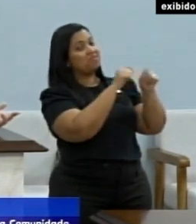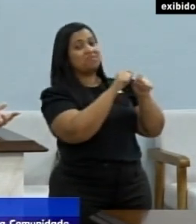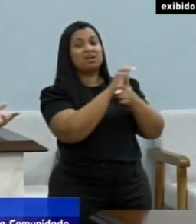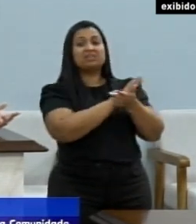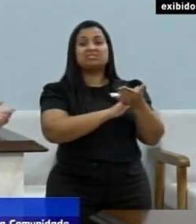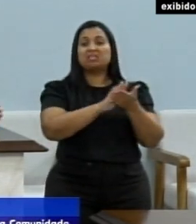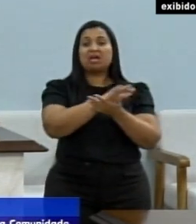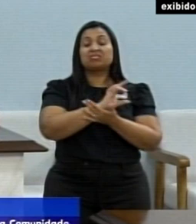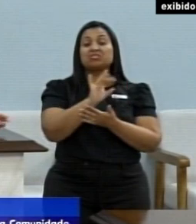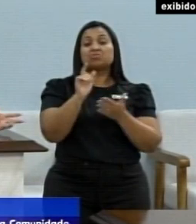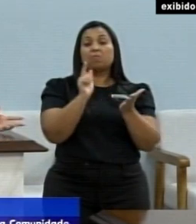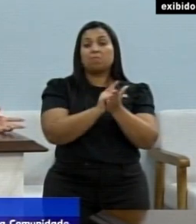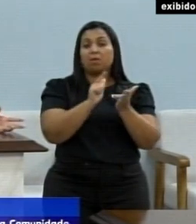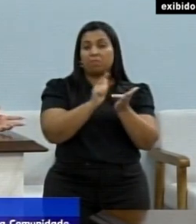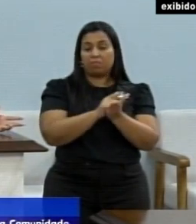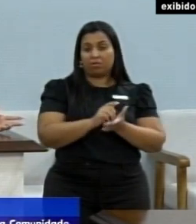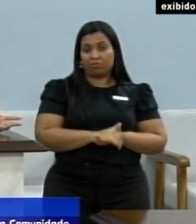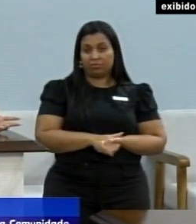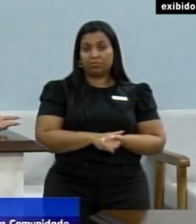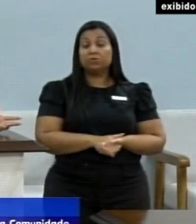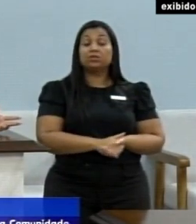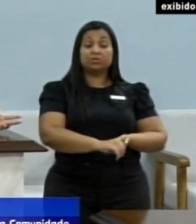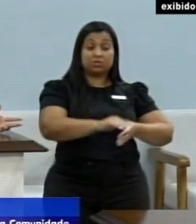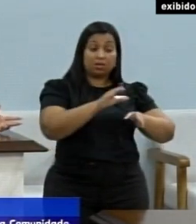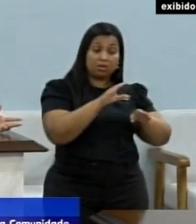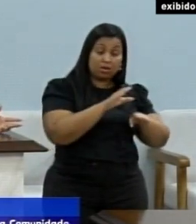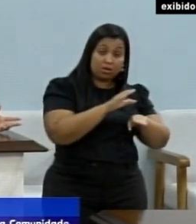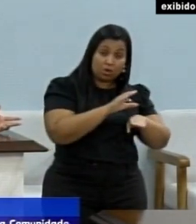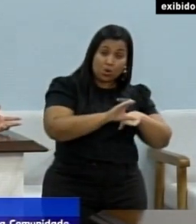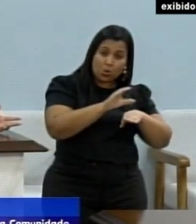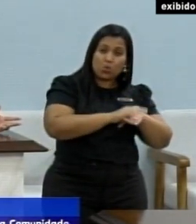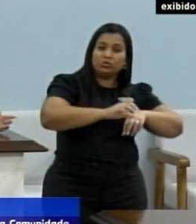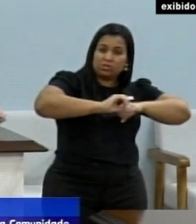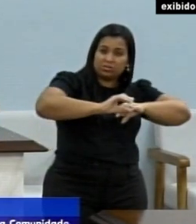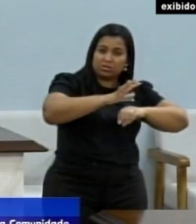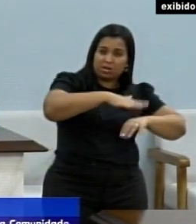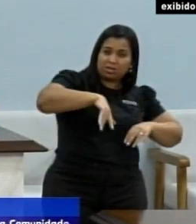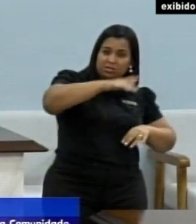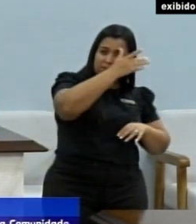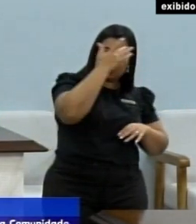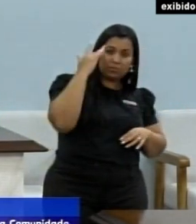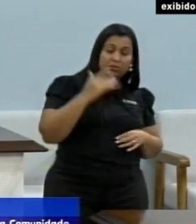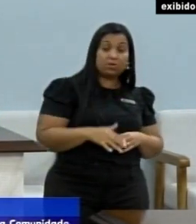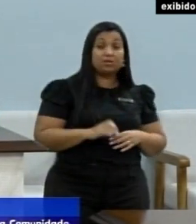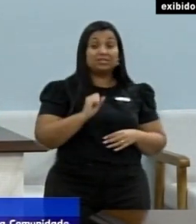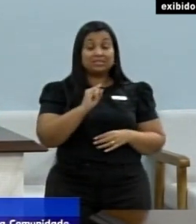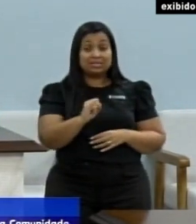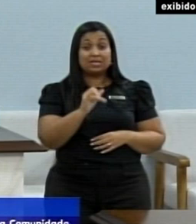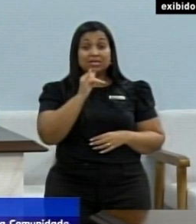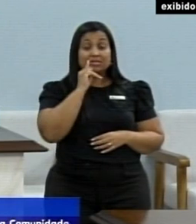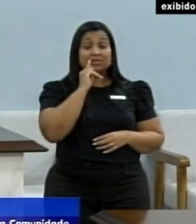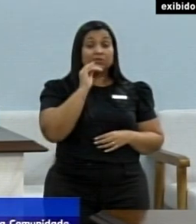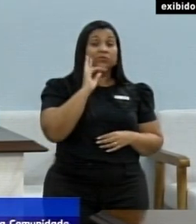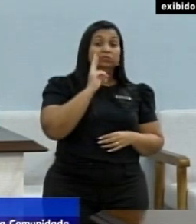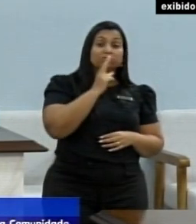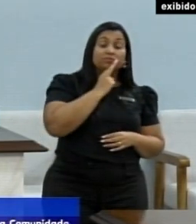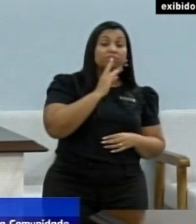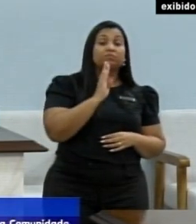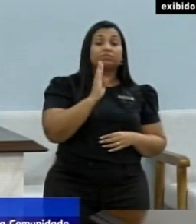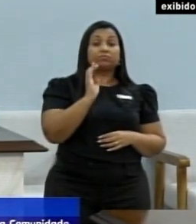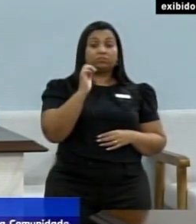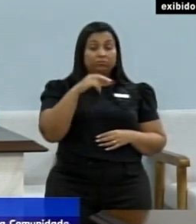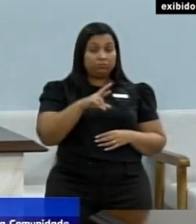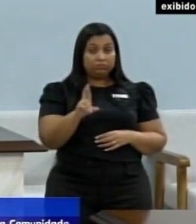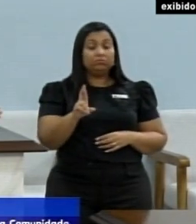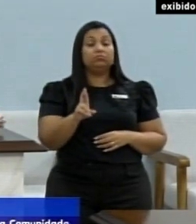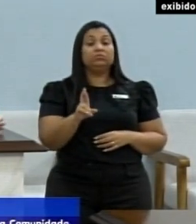papel. Precisa haver capacitação dessas pessoas que estão ali dentro. E se não houver a capacitação dos bares e restaurantes, e não é uma capacitação